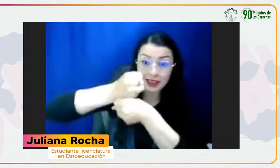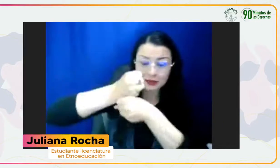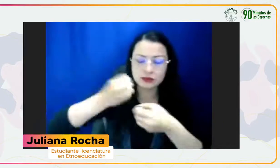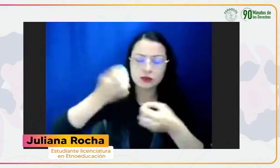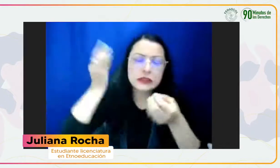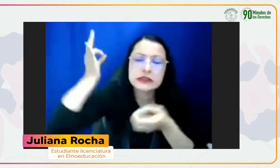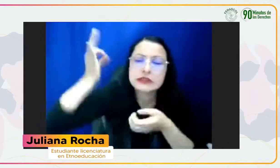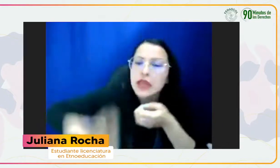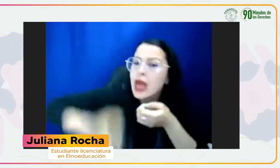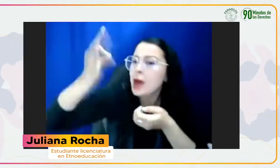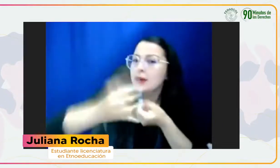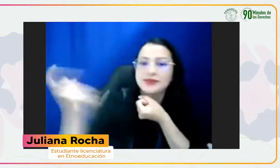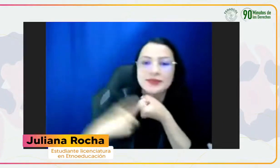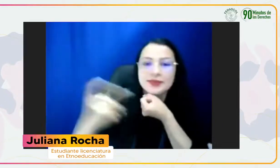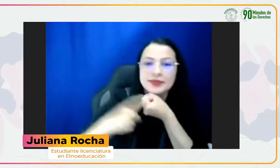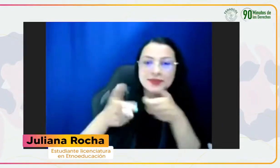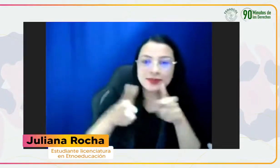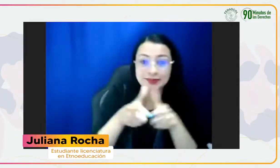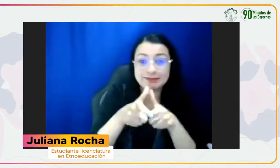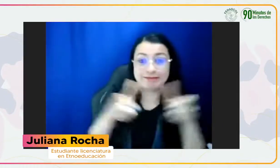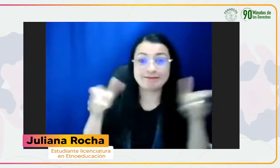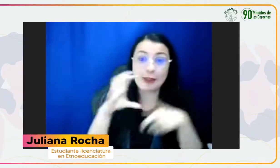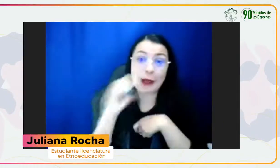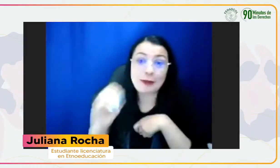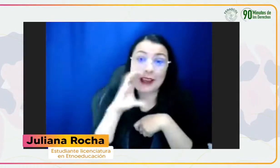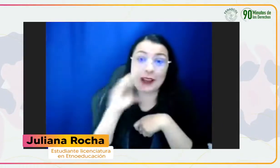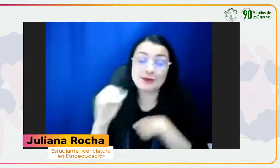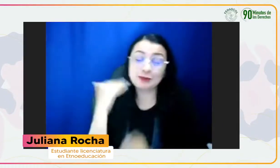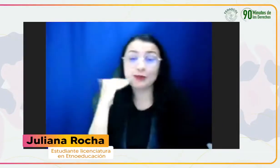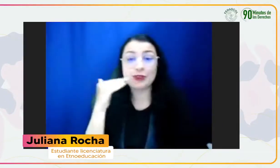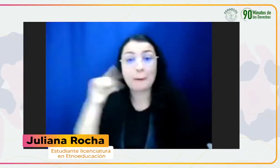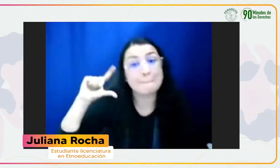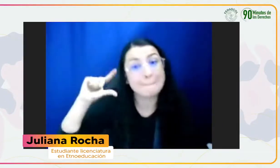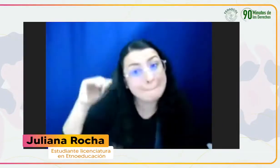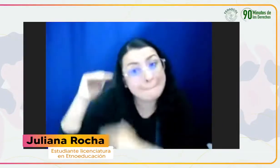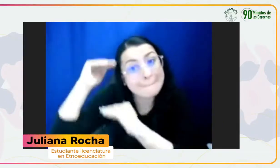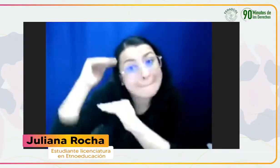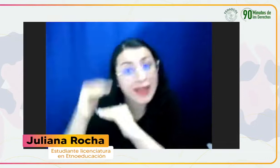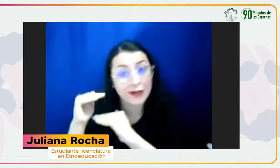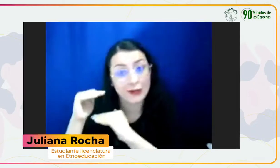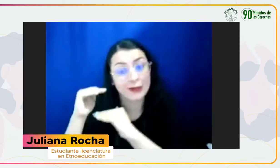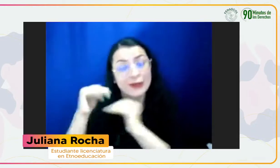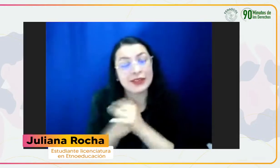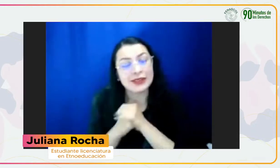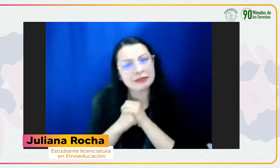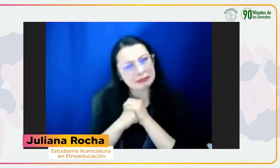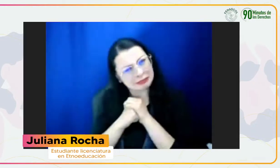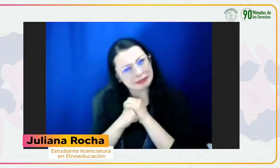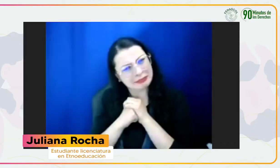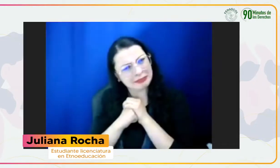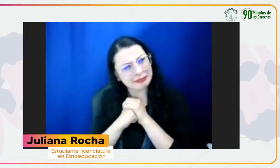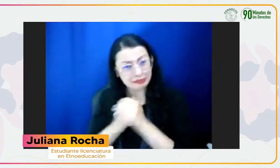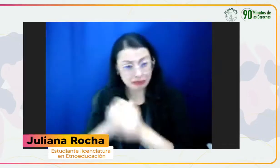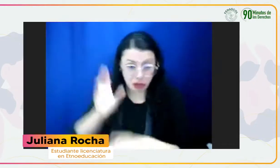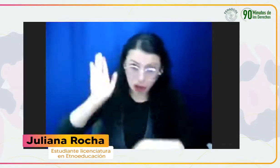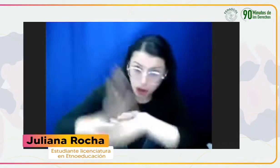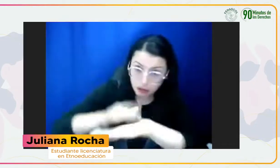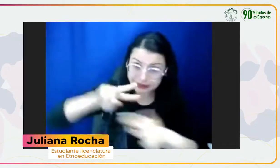ser reconocidas. Porque siempre vemos que la gran mayoría en temas de laborales contratan más a